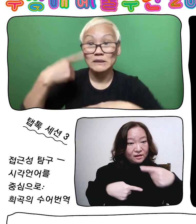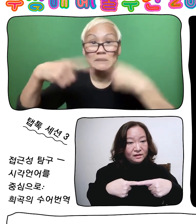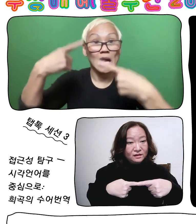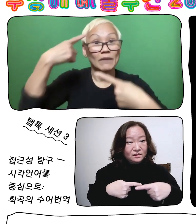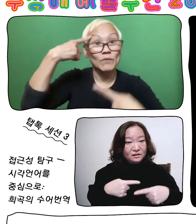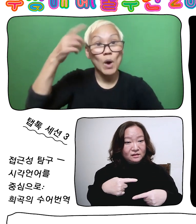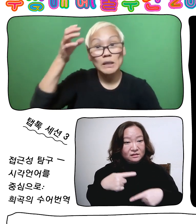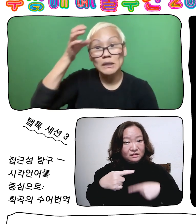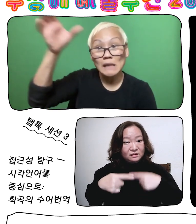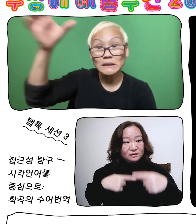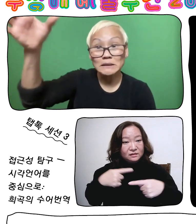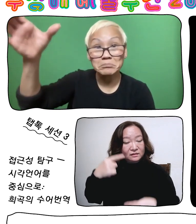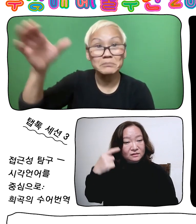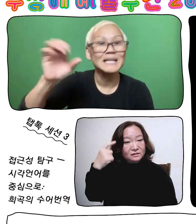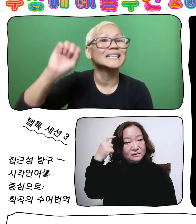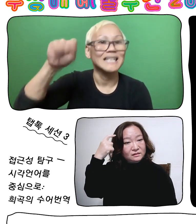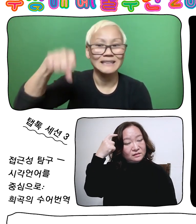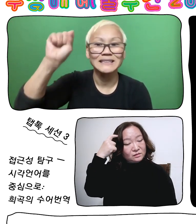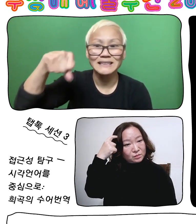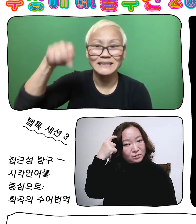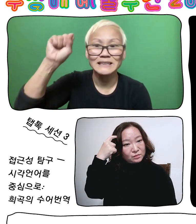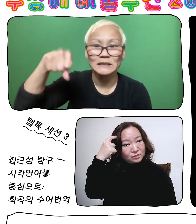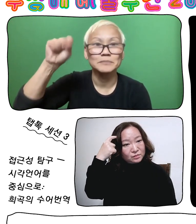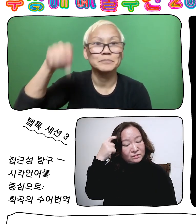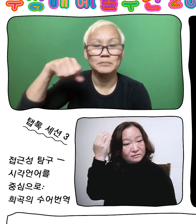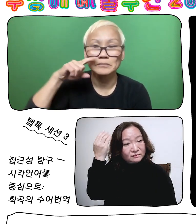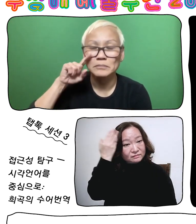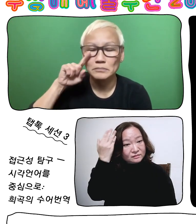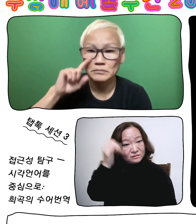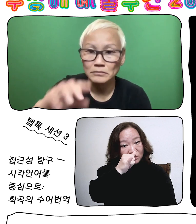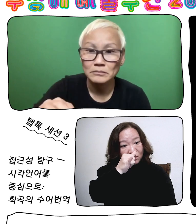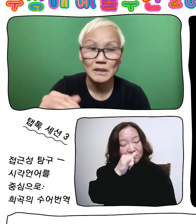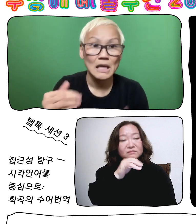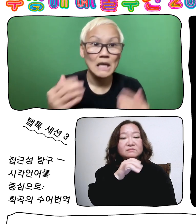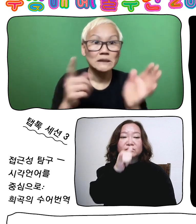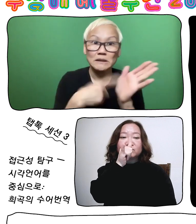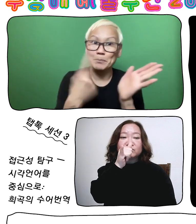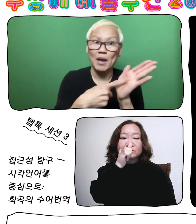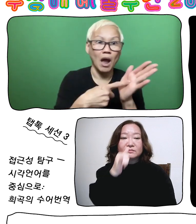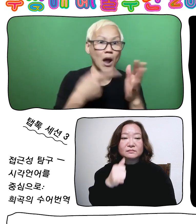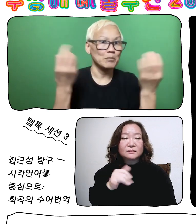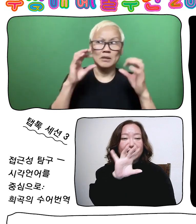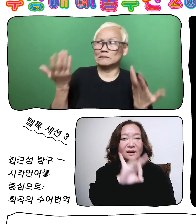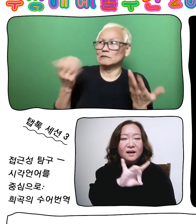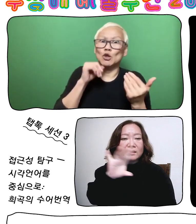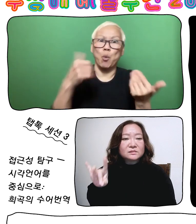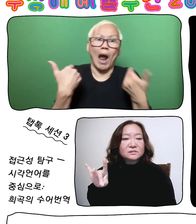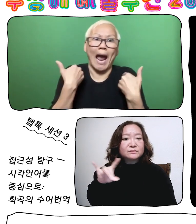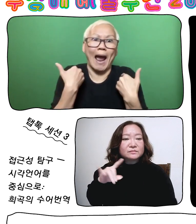ASL로 개념이나 사고에 대한 표현을 할 수 있을까요? 할 수 있습니다.